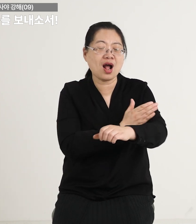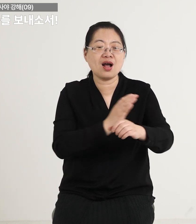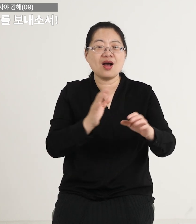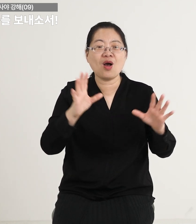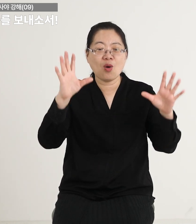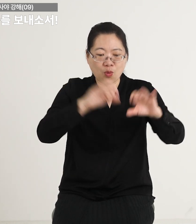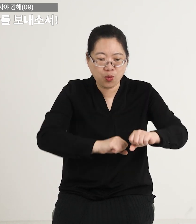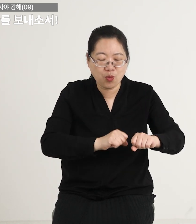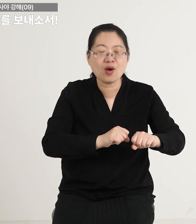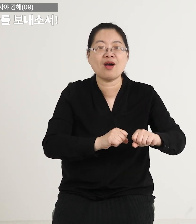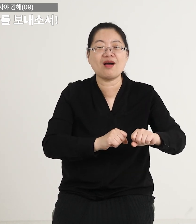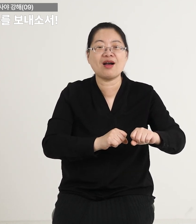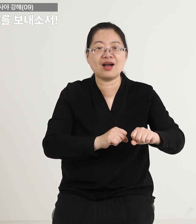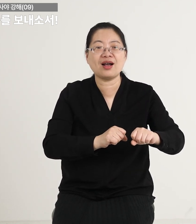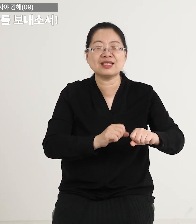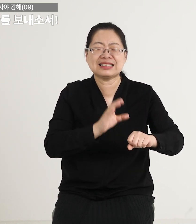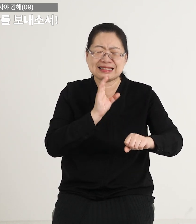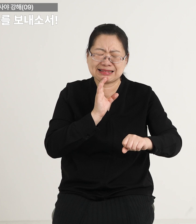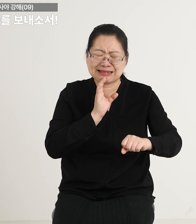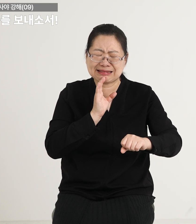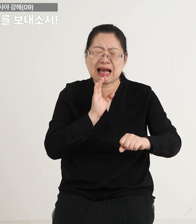여러분들 어떻게 생각하십니까?